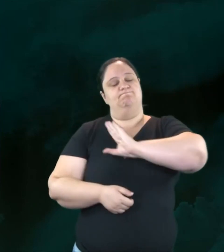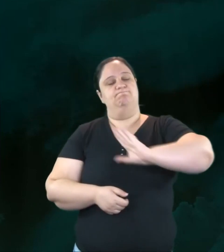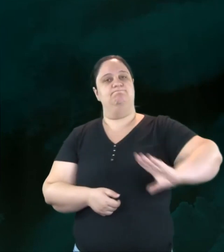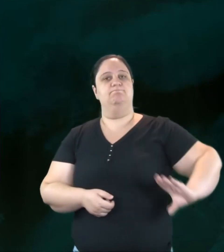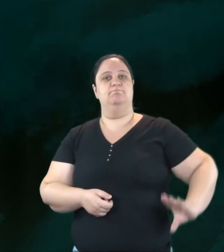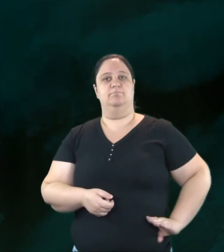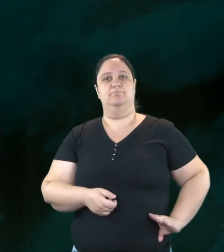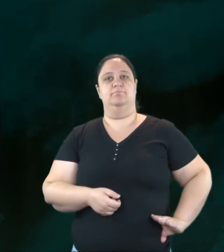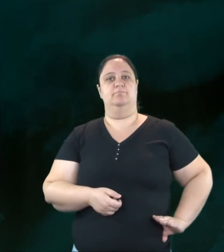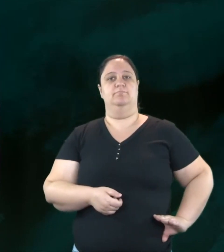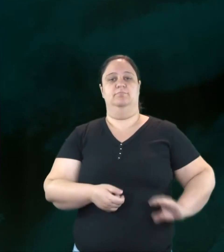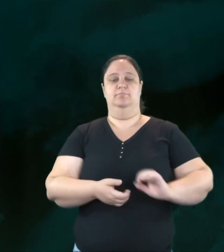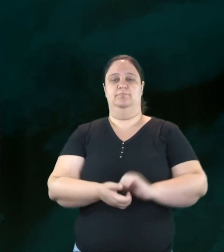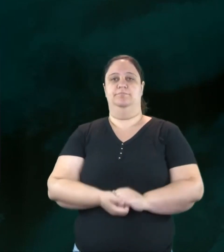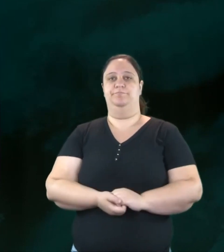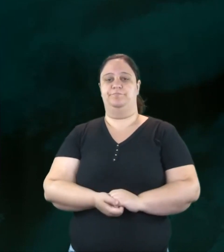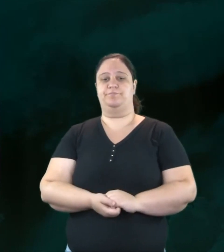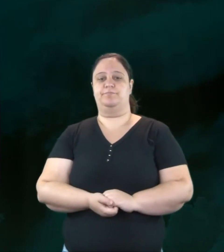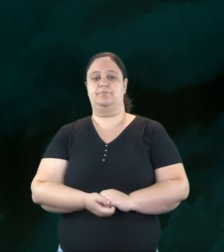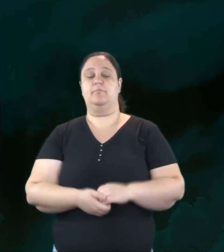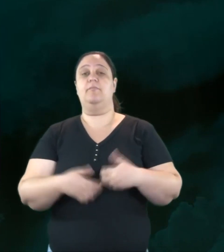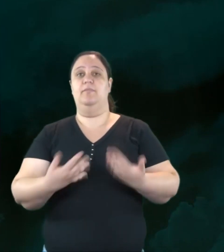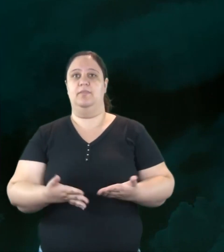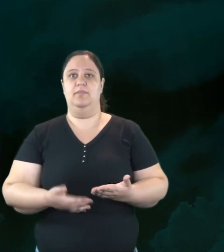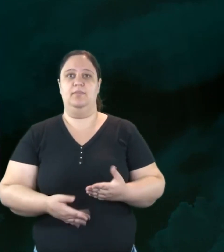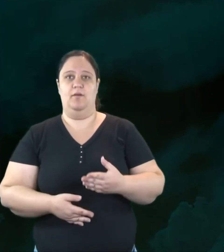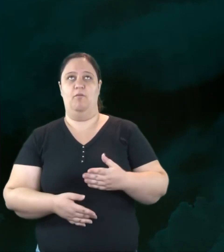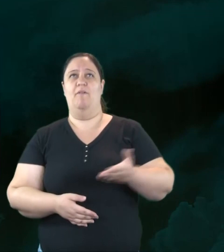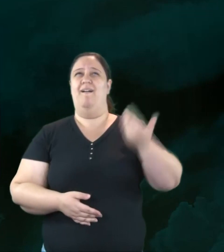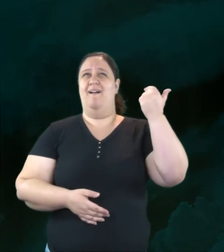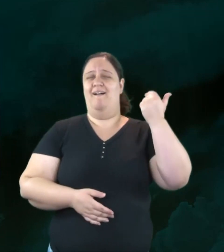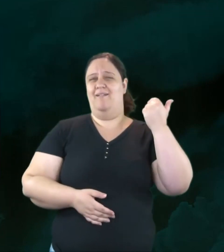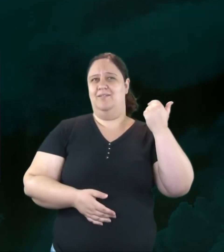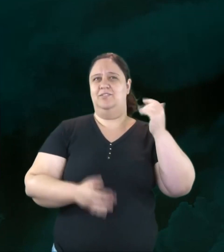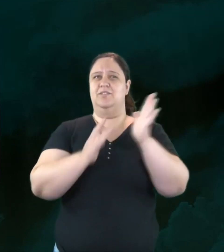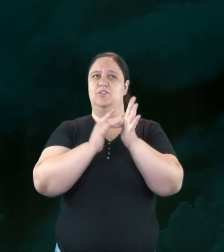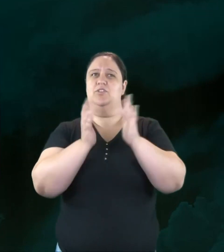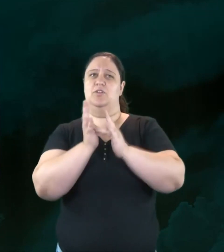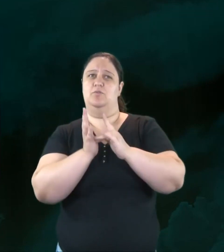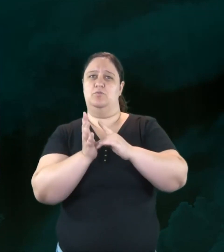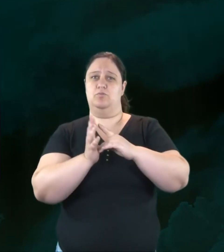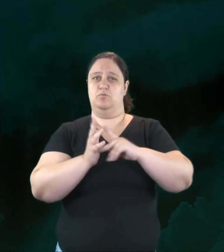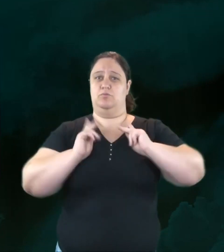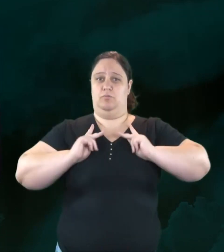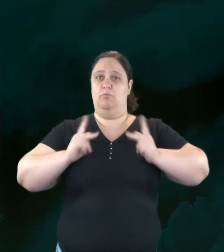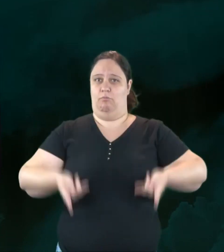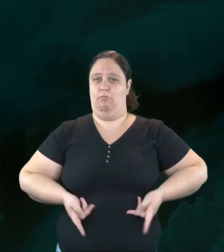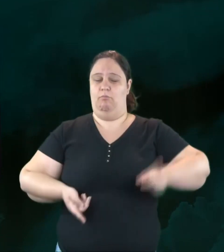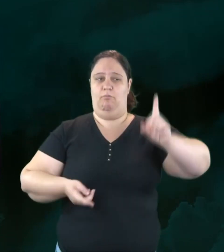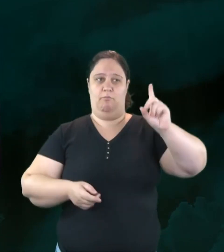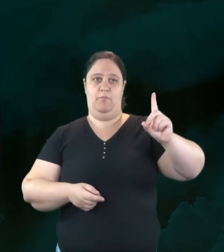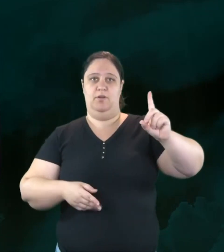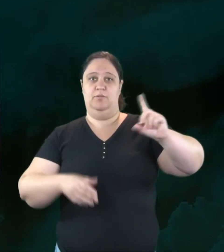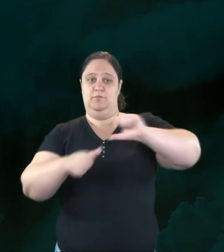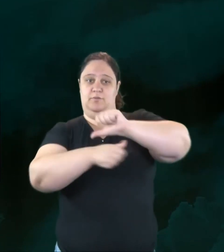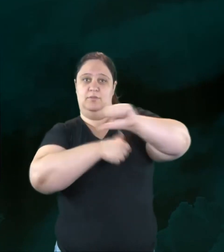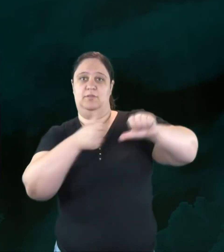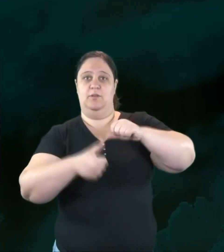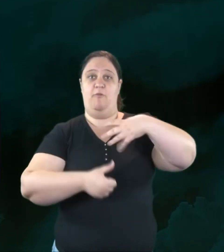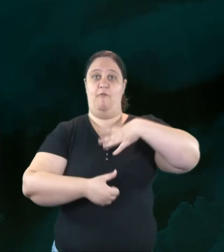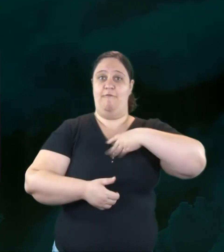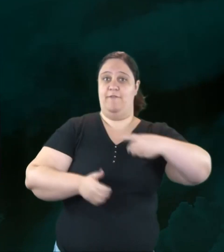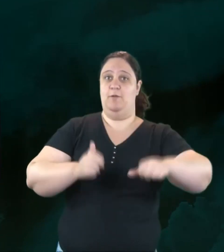daí, esse homem Jesus, foi feito Filho de Deus, Filho primogênito de Deus.